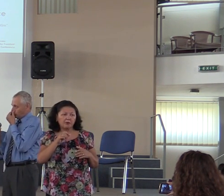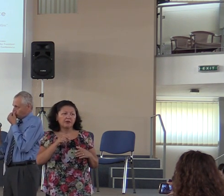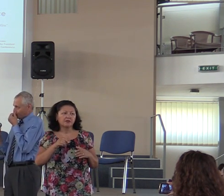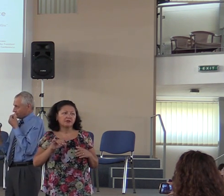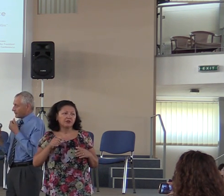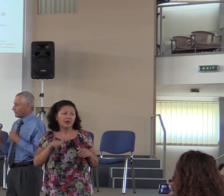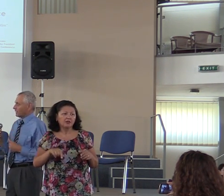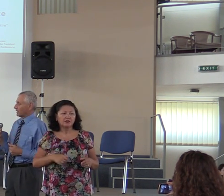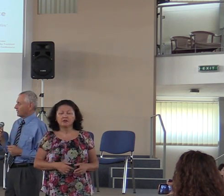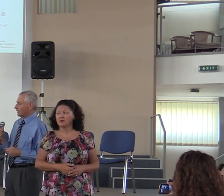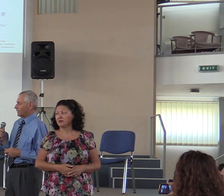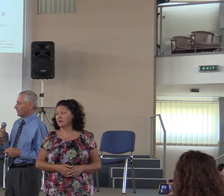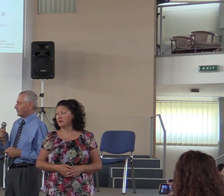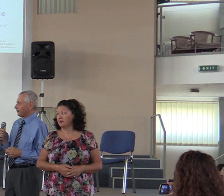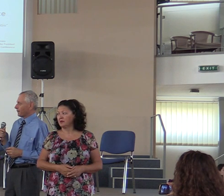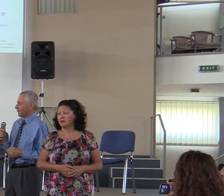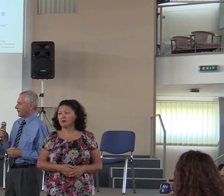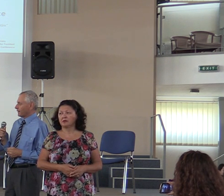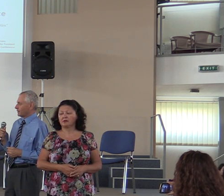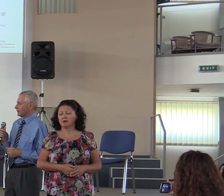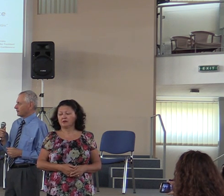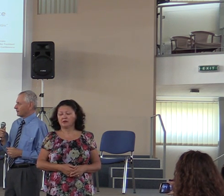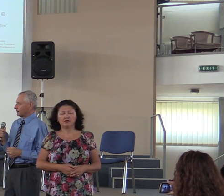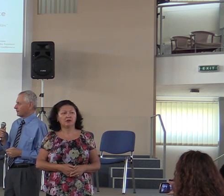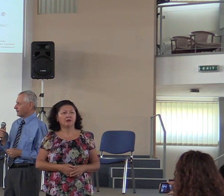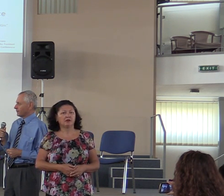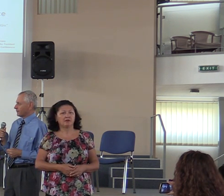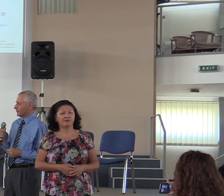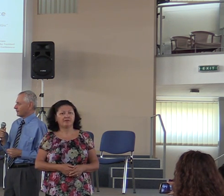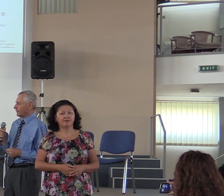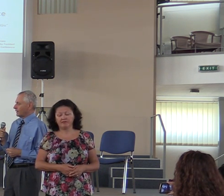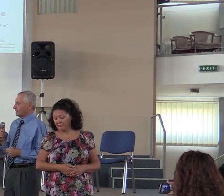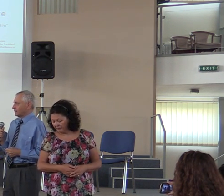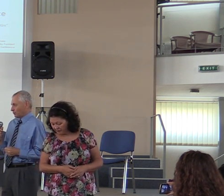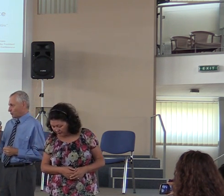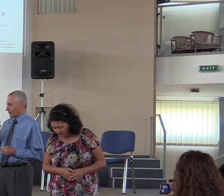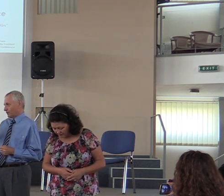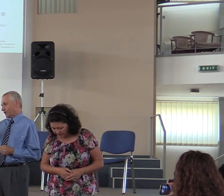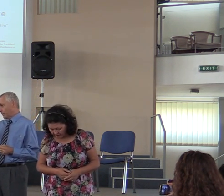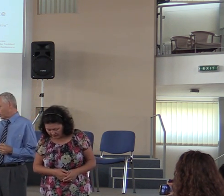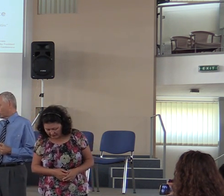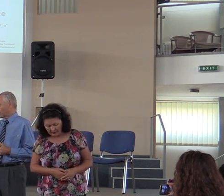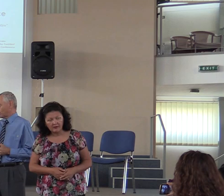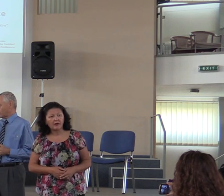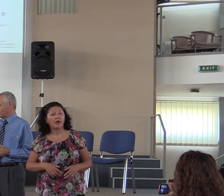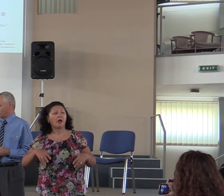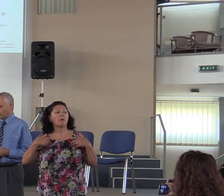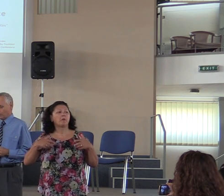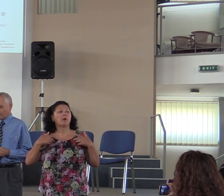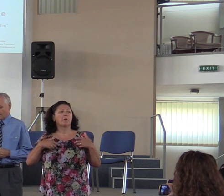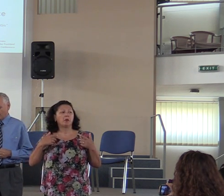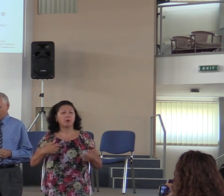share something with you, a particular concept that is very important to me. Cu toate acestea, mă bucur de